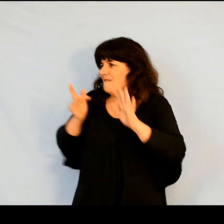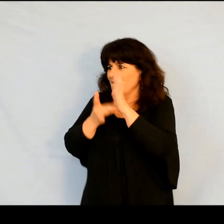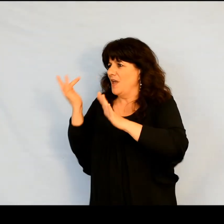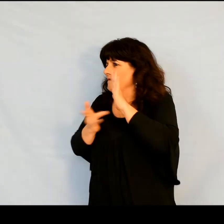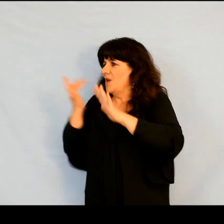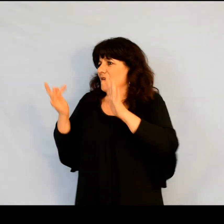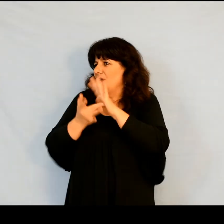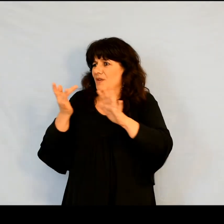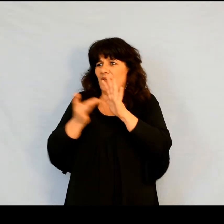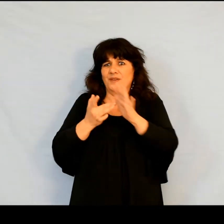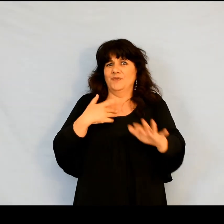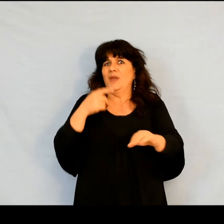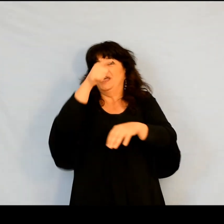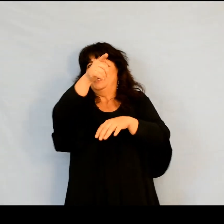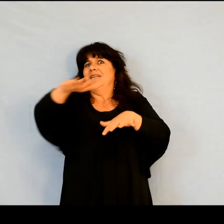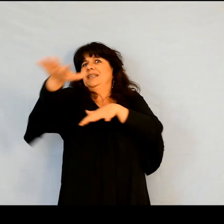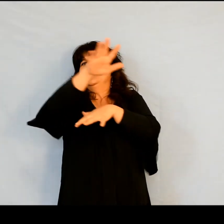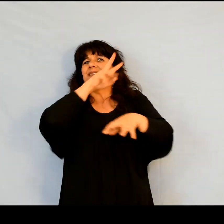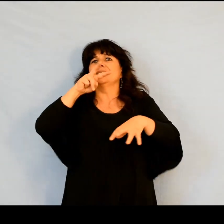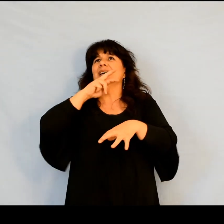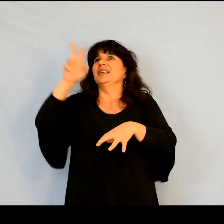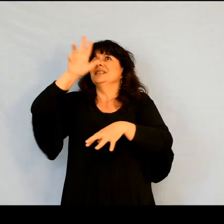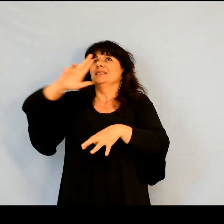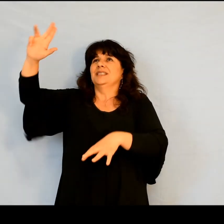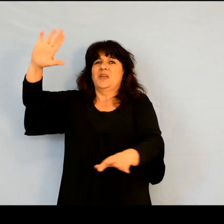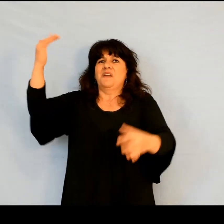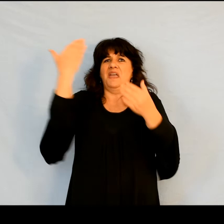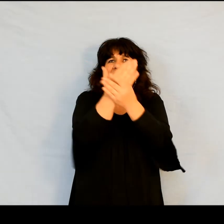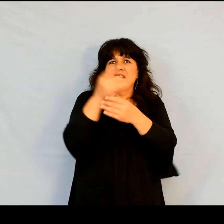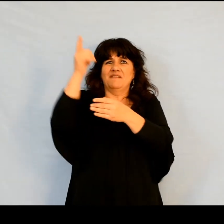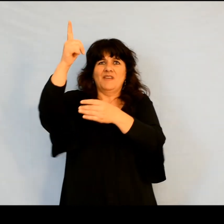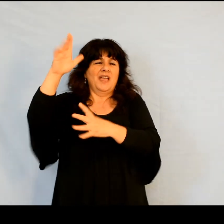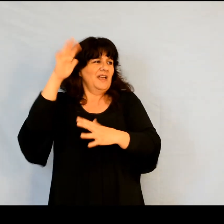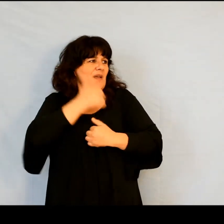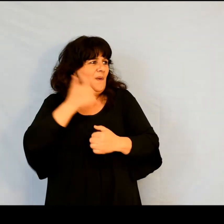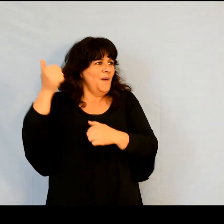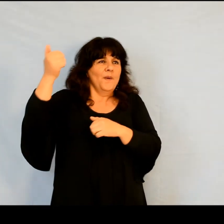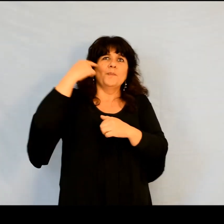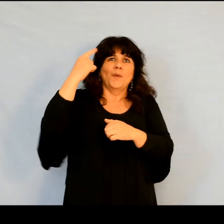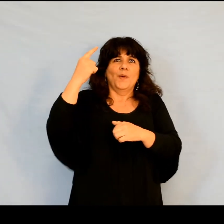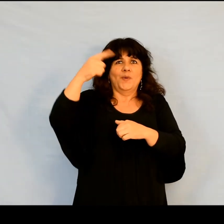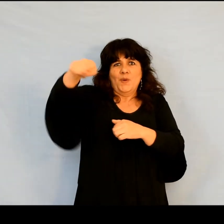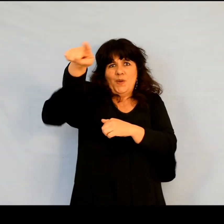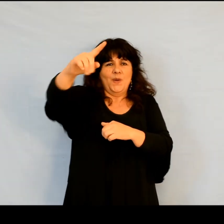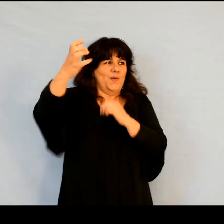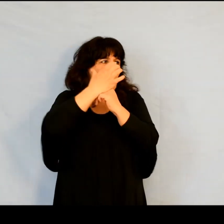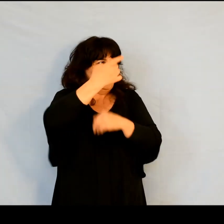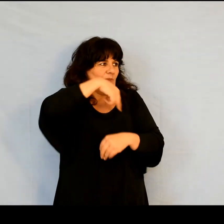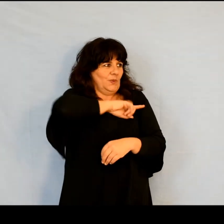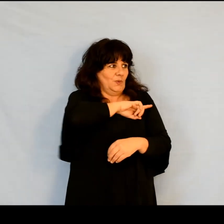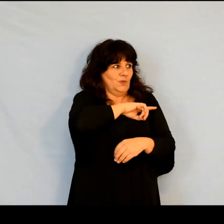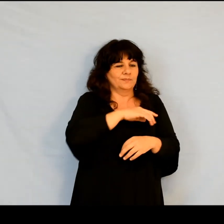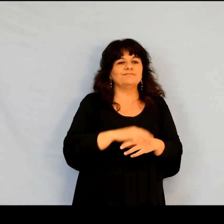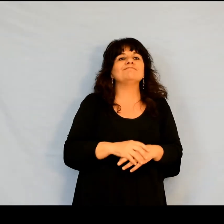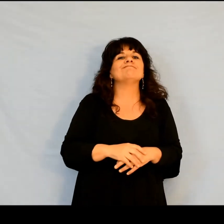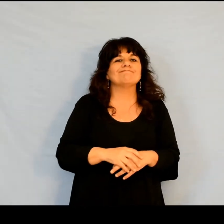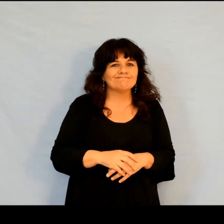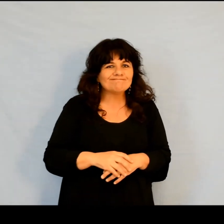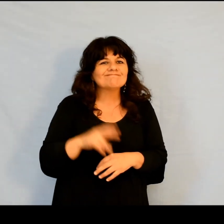nous. » Le Seigneur dit à Moïse, « Étends le bras sur la mer, que les eaux reviennent sur